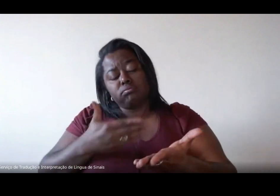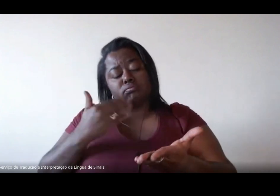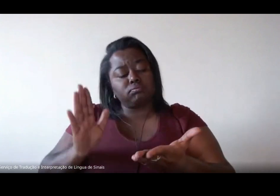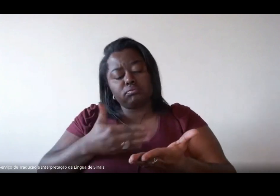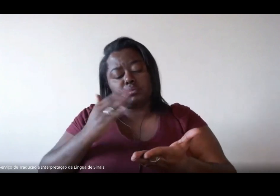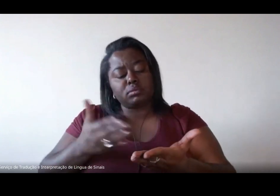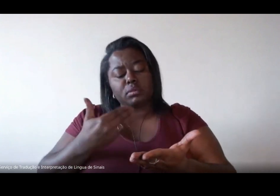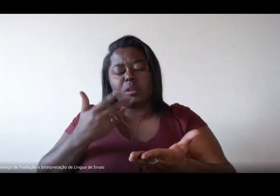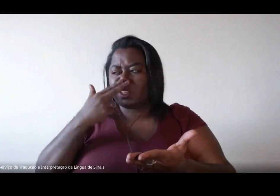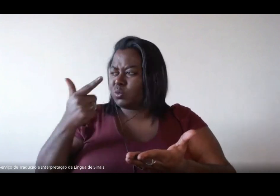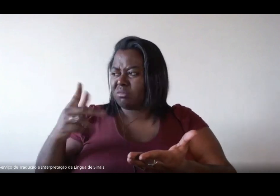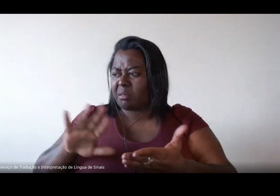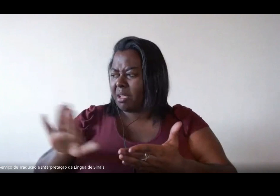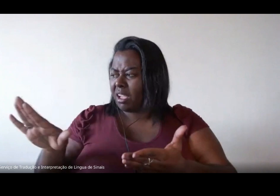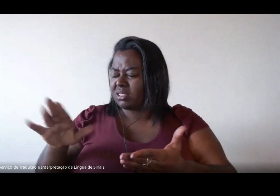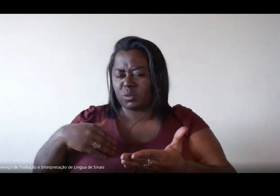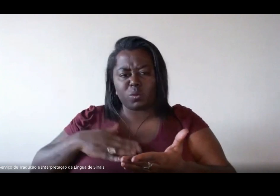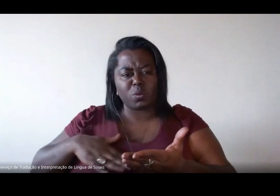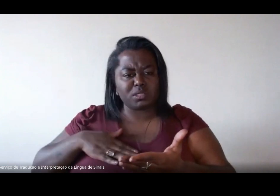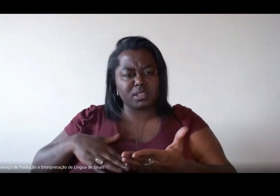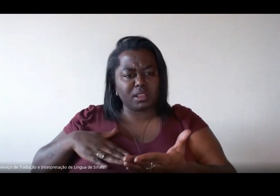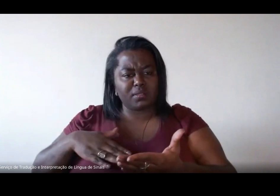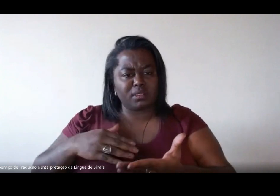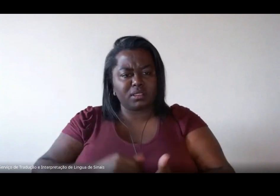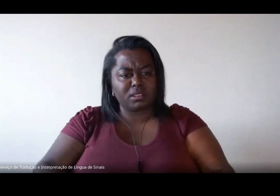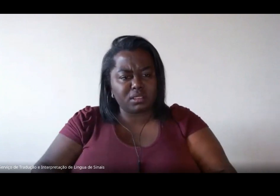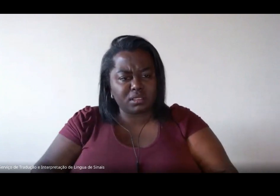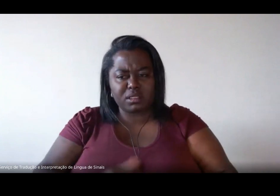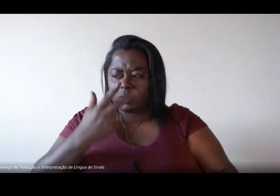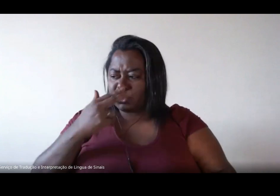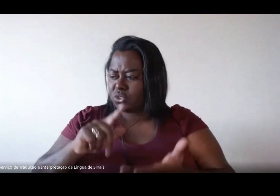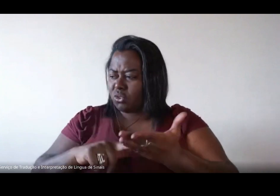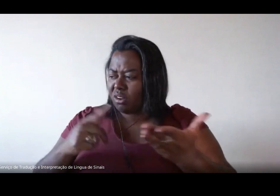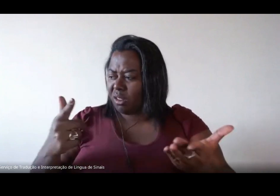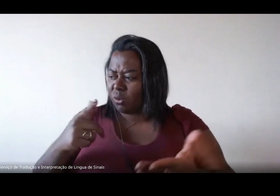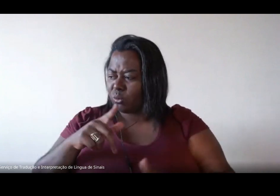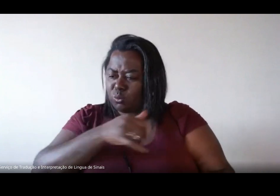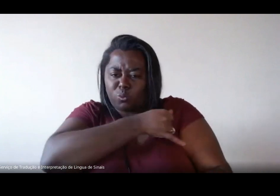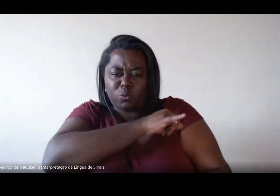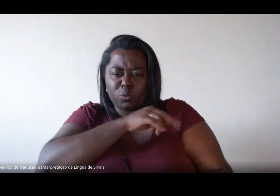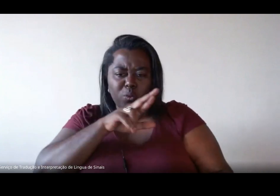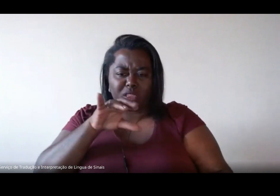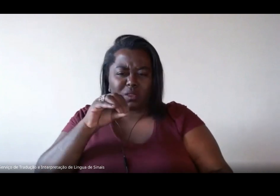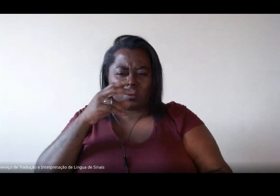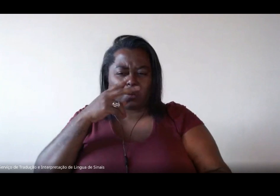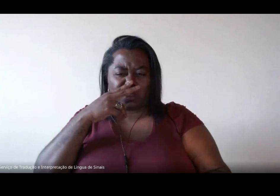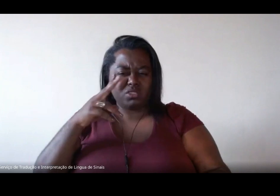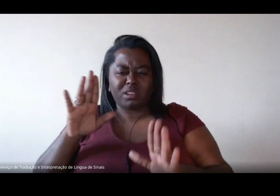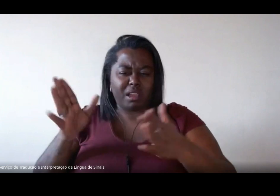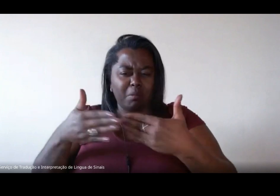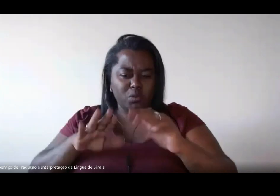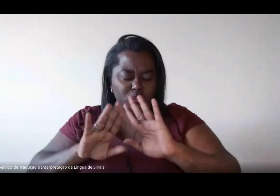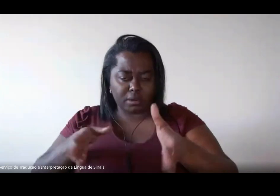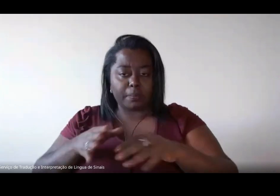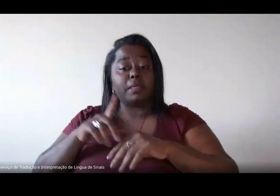um jornal, eu acho que ele nem existe mais, eu gostava, era... Não sei se era o Jornal do Rio, esqueci, um jornal que acabou,